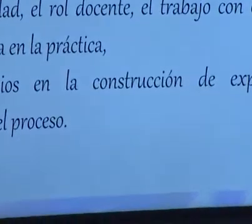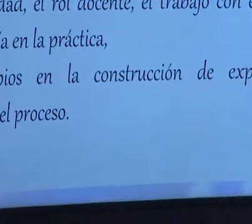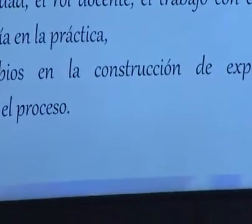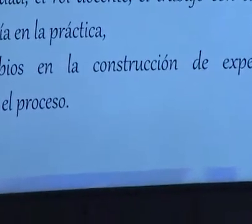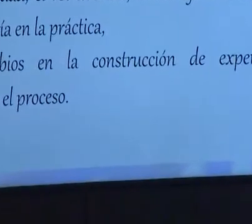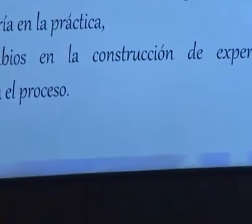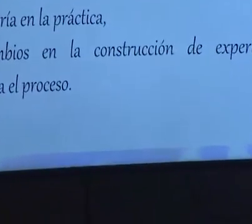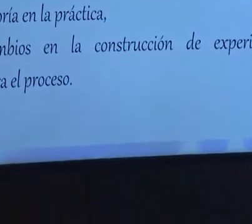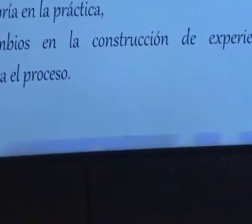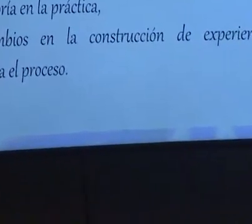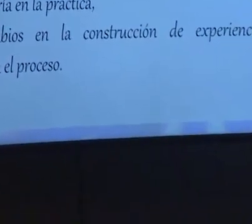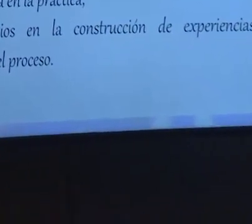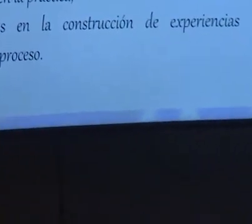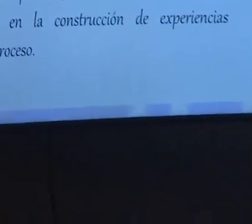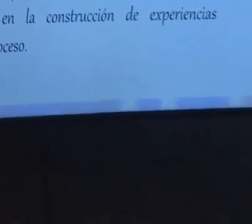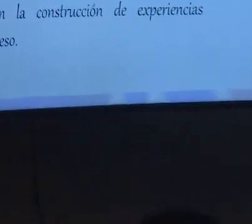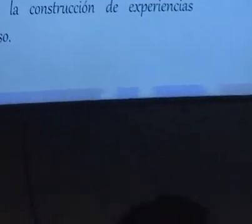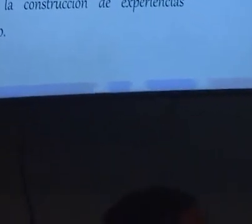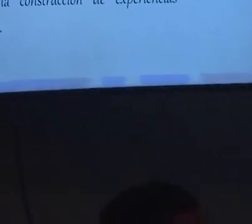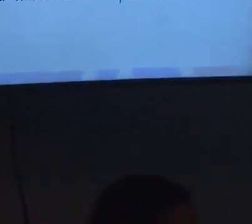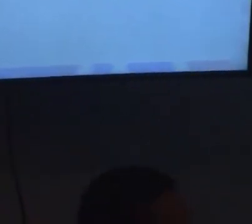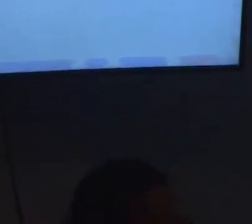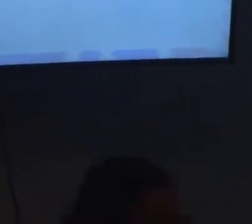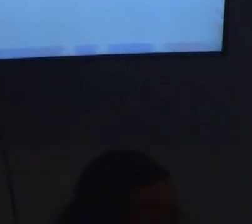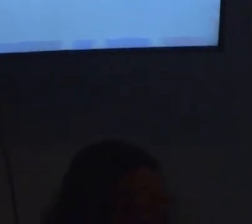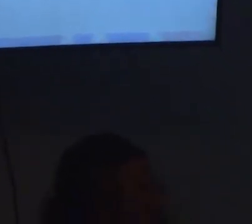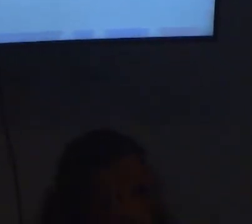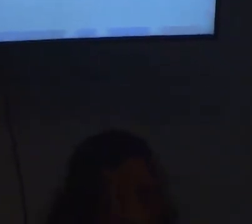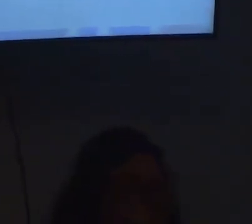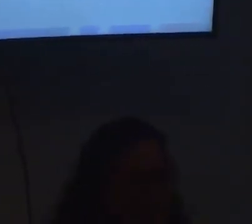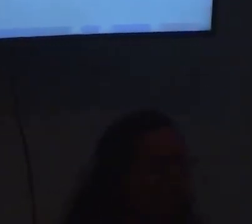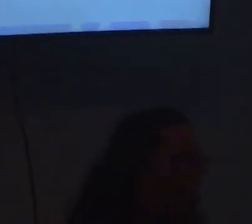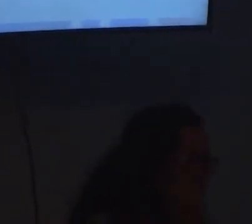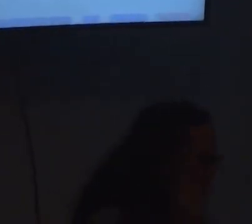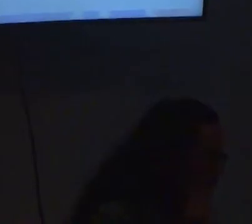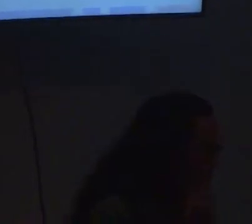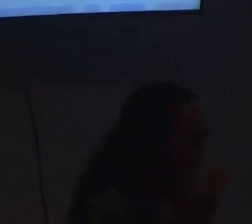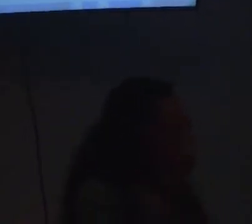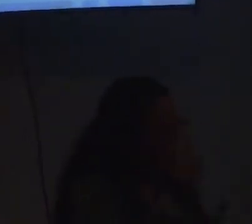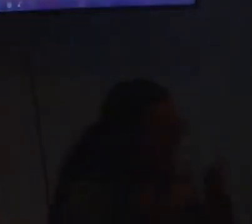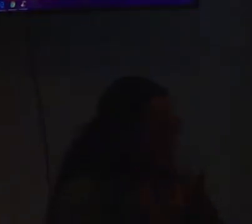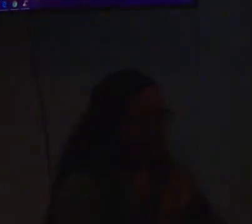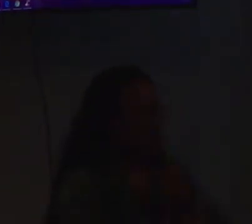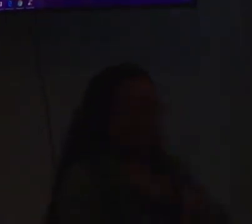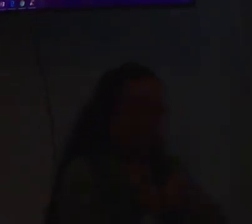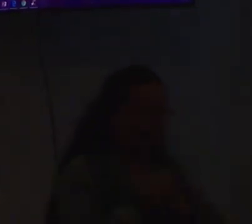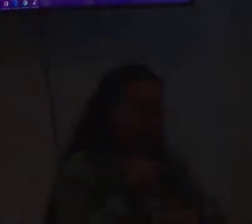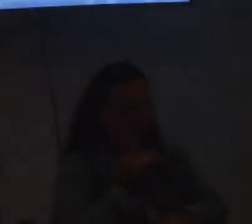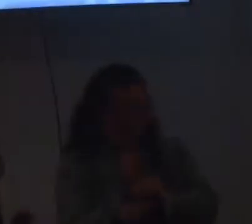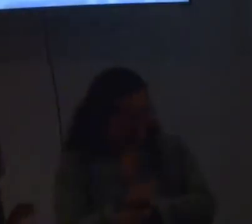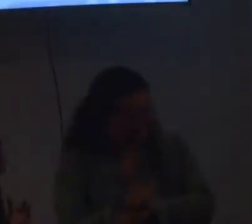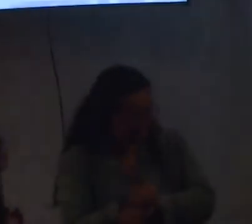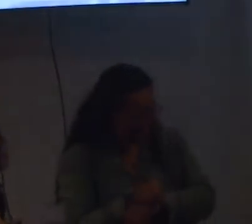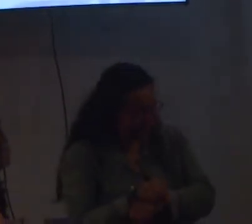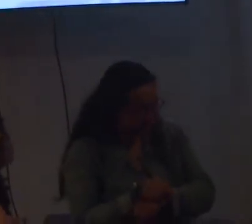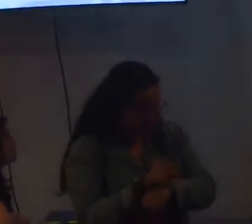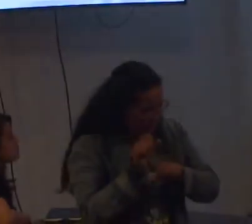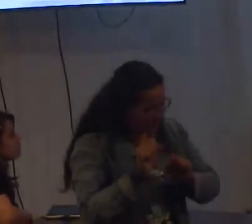podernos equivocar, de poder experimentar, de poder analizar y criticarnos unos a